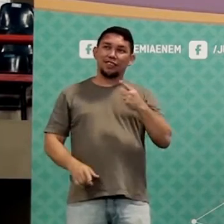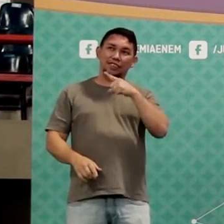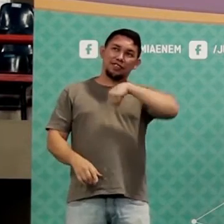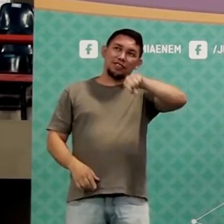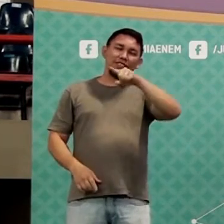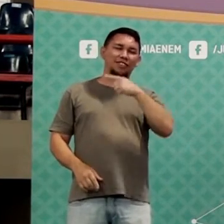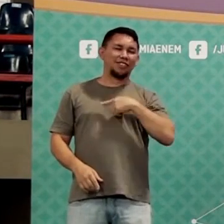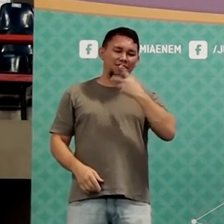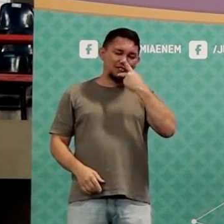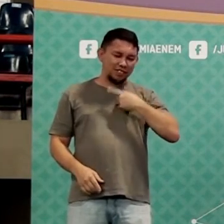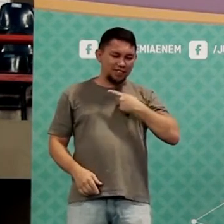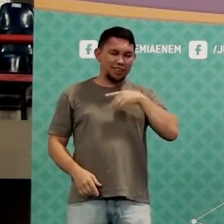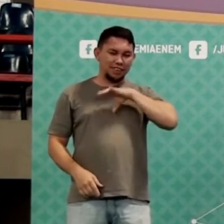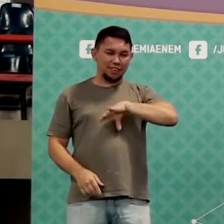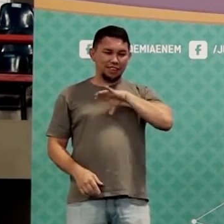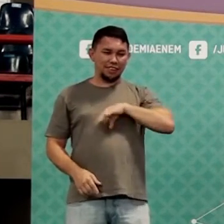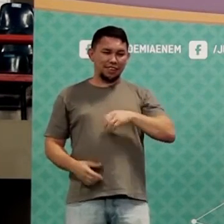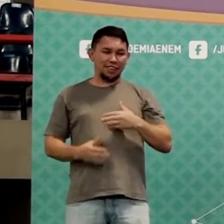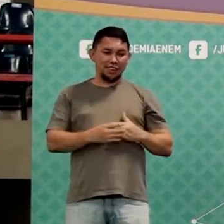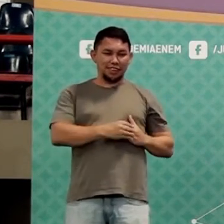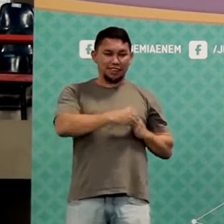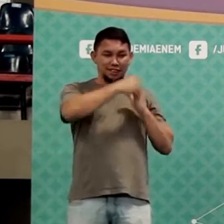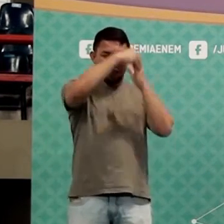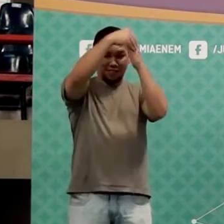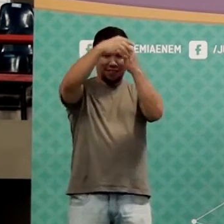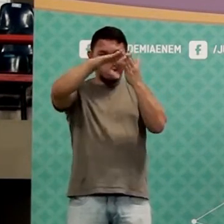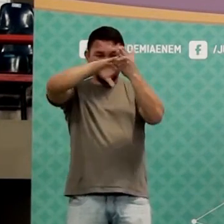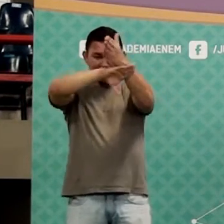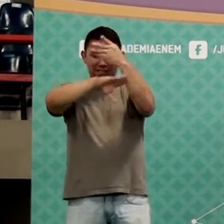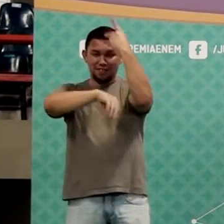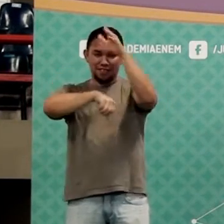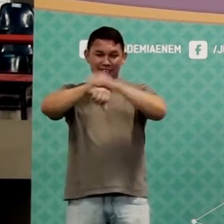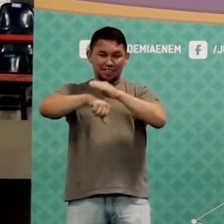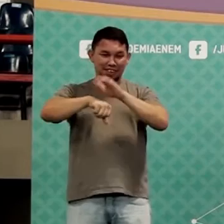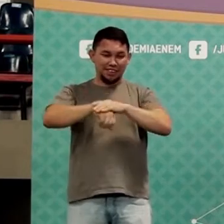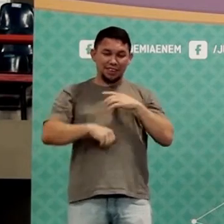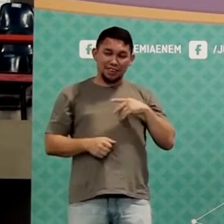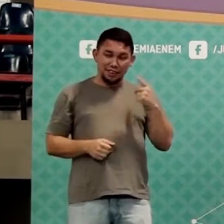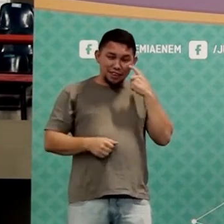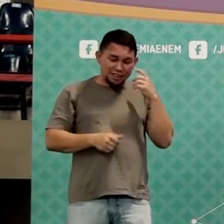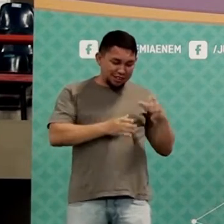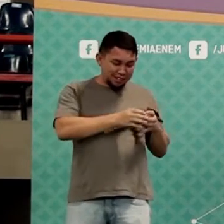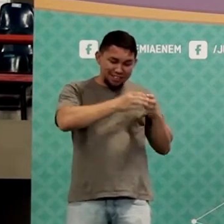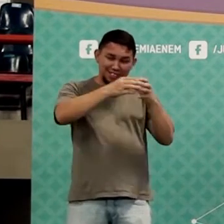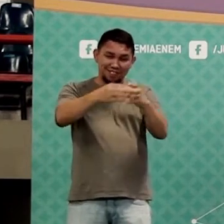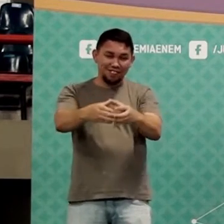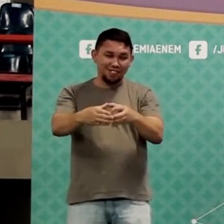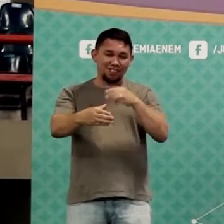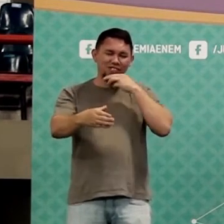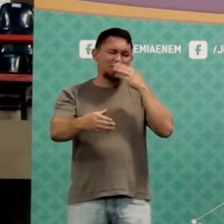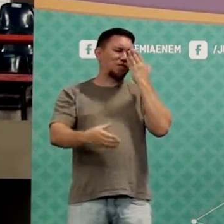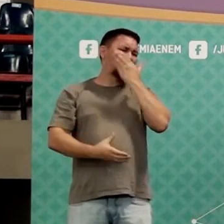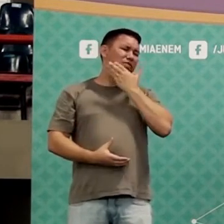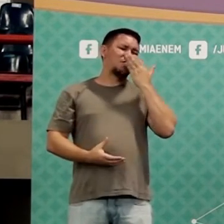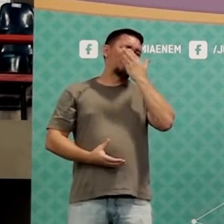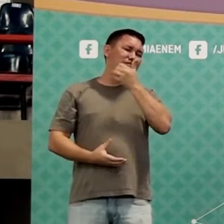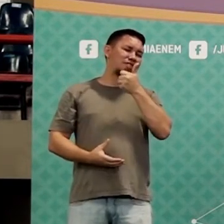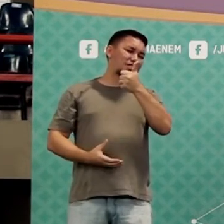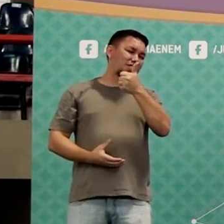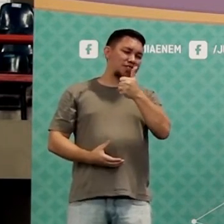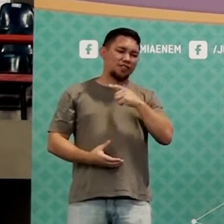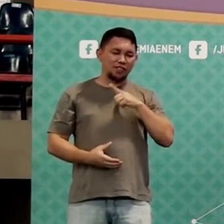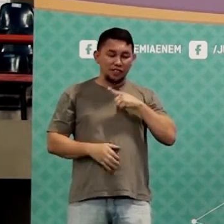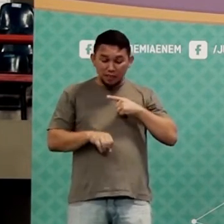português. Eu vou levar para ti, Manuel, um picote de manga. Bem docinha.